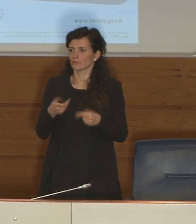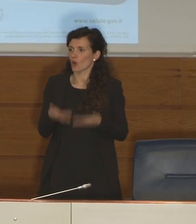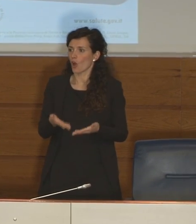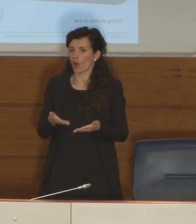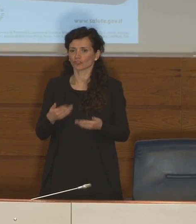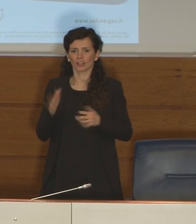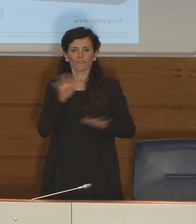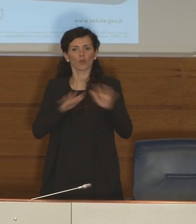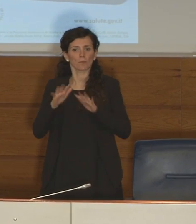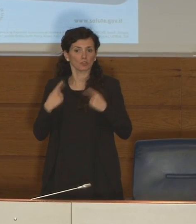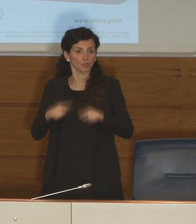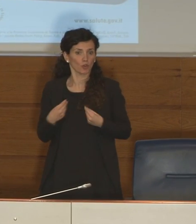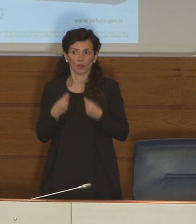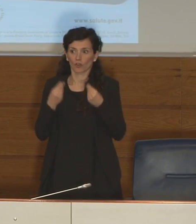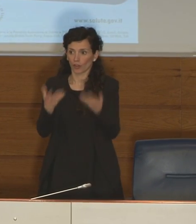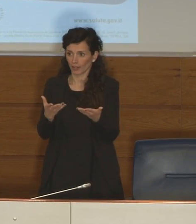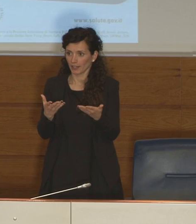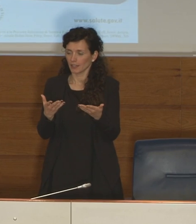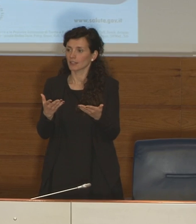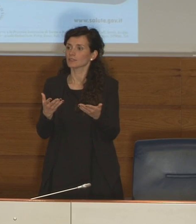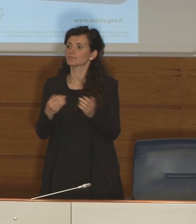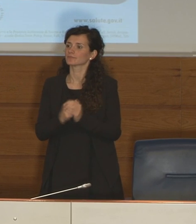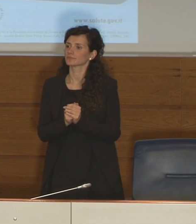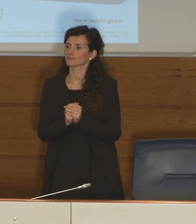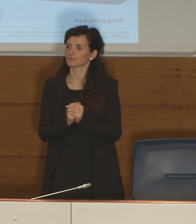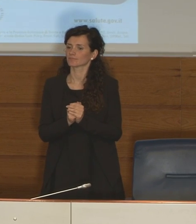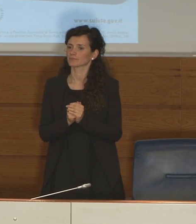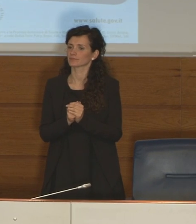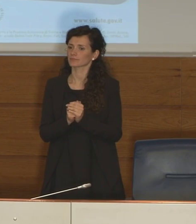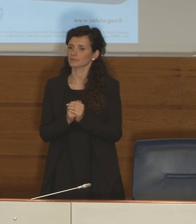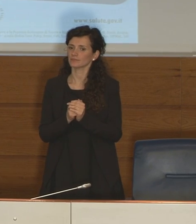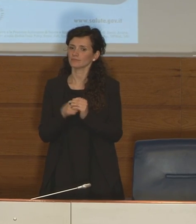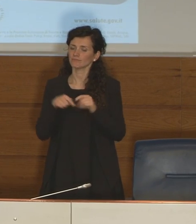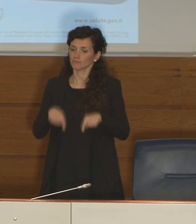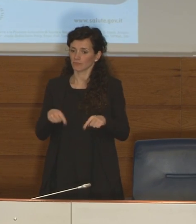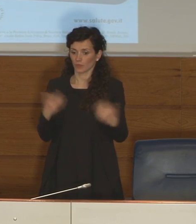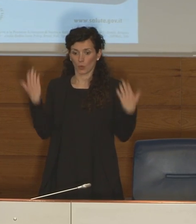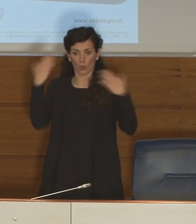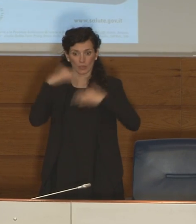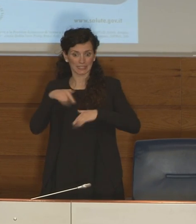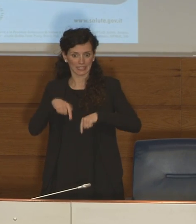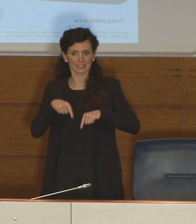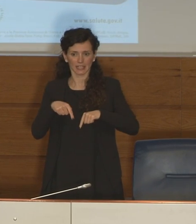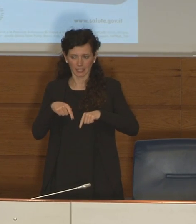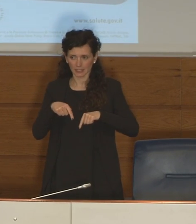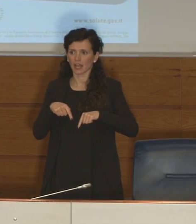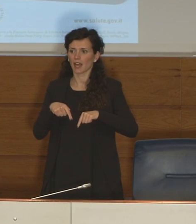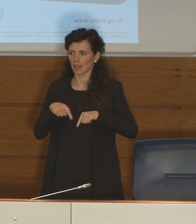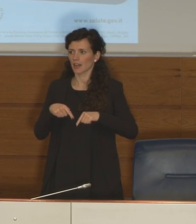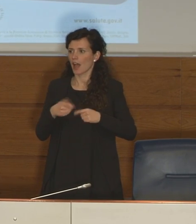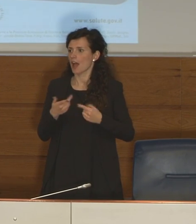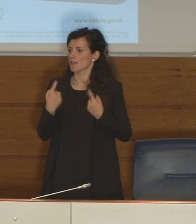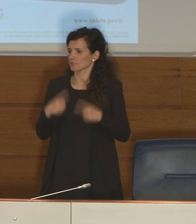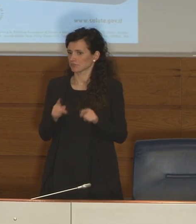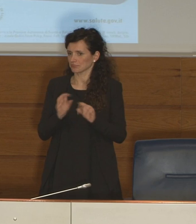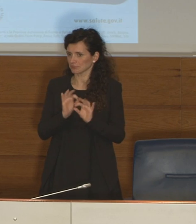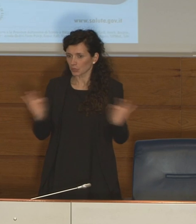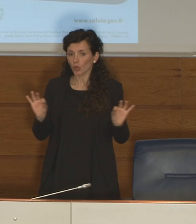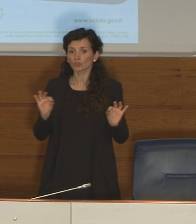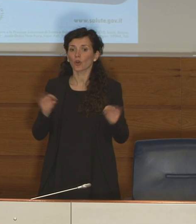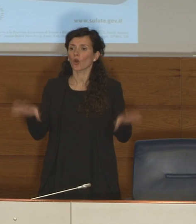dare che abbiamo per questa sera e diamo corso alle vostre domande